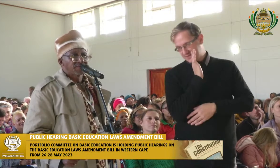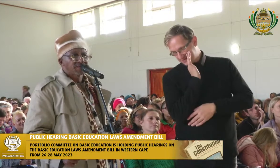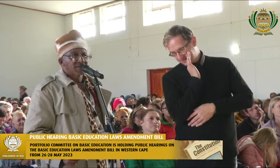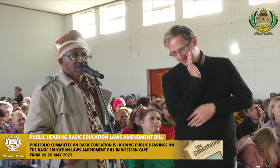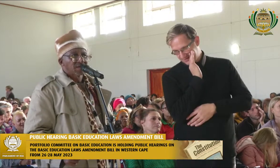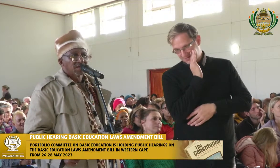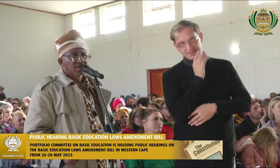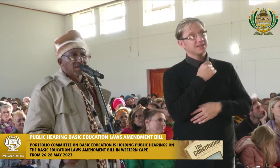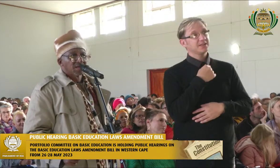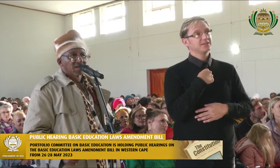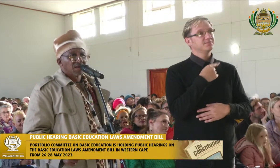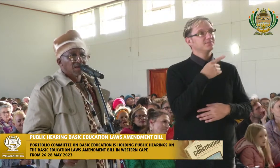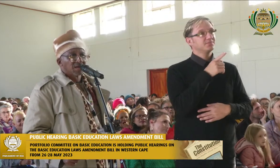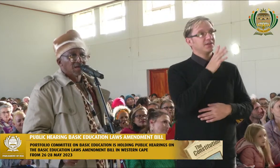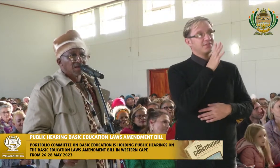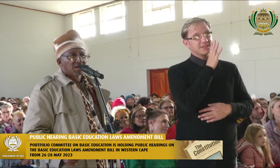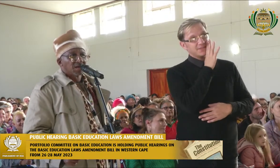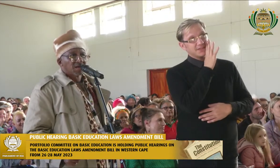What's a